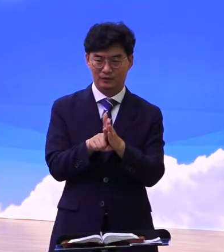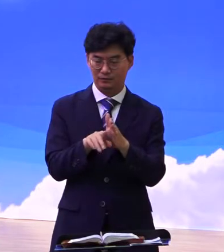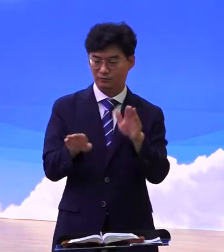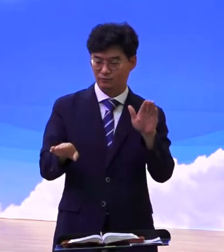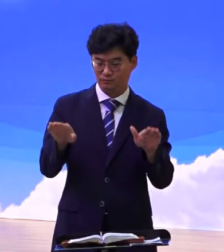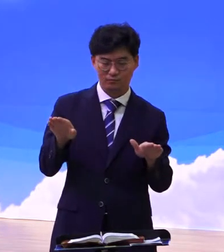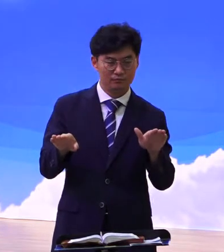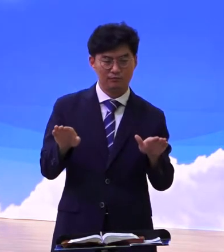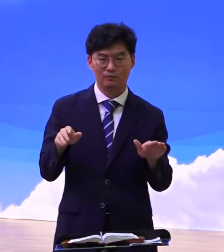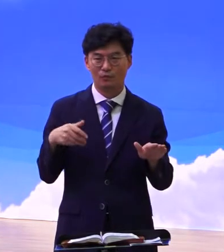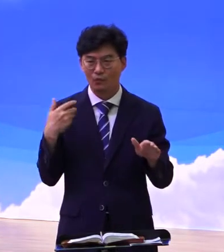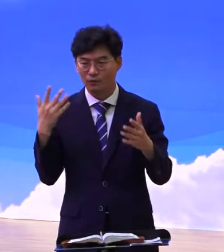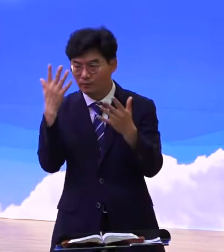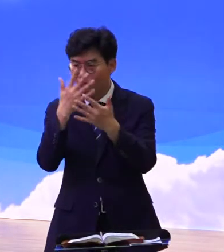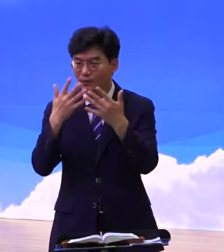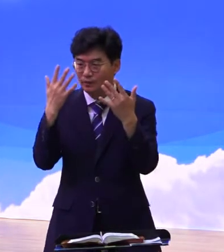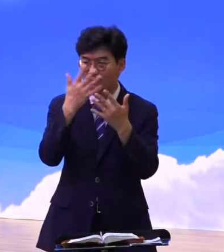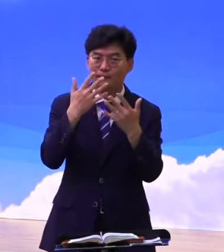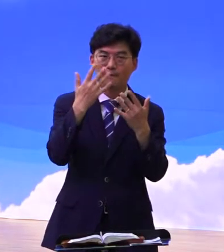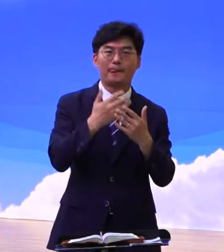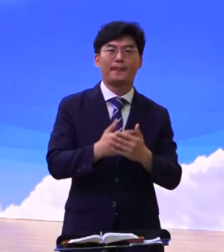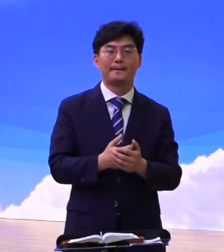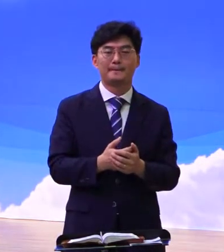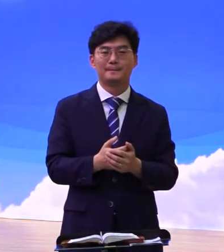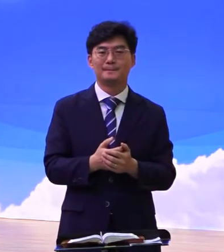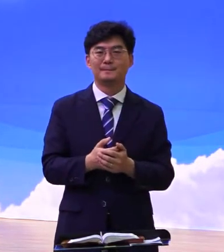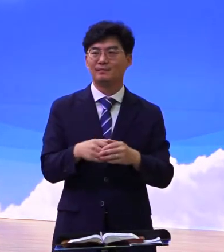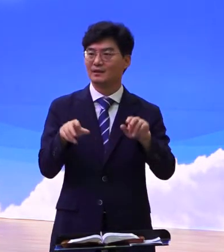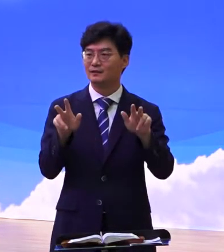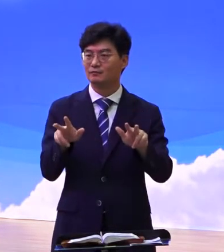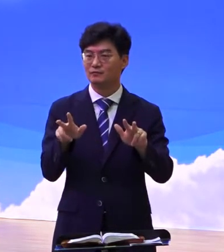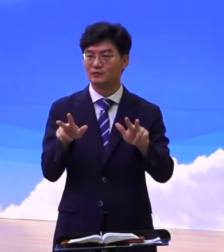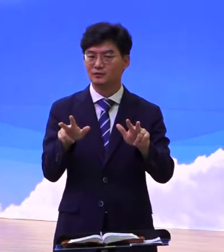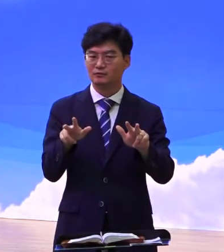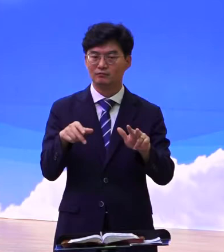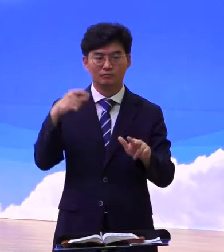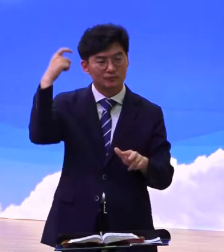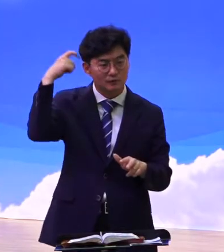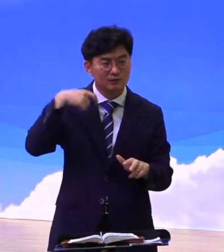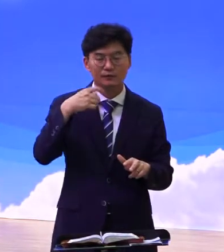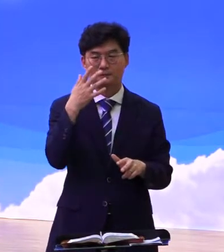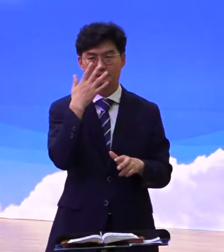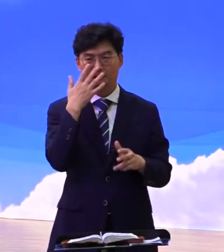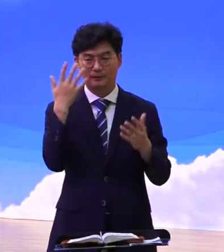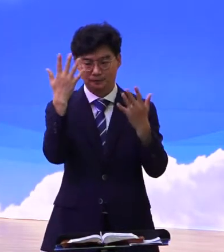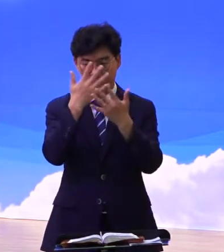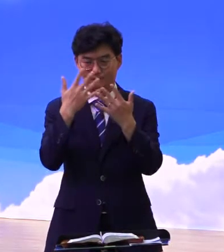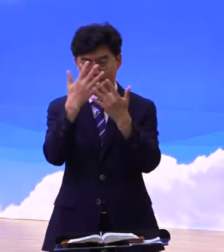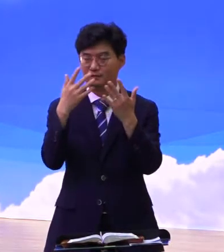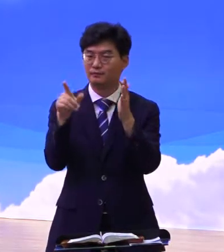못하니까 점점 민감함을 잃어버리고 무감각해져 가고 있는 듯 합니다.